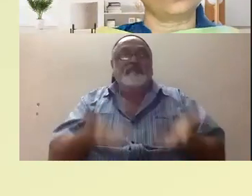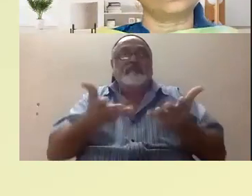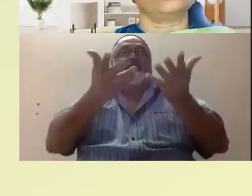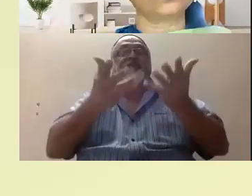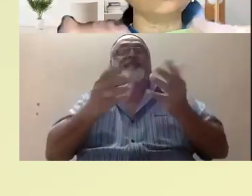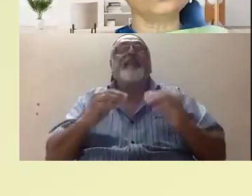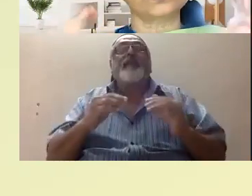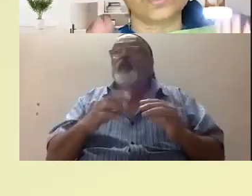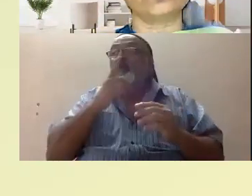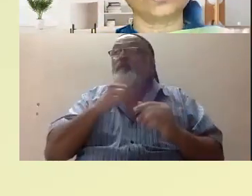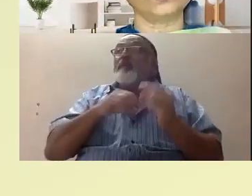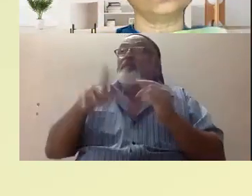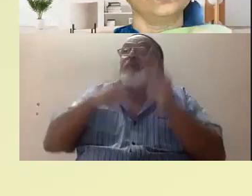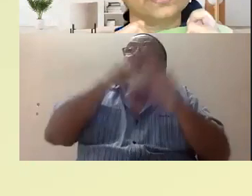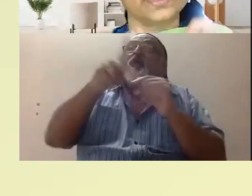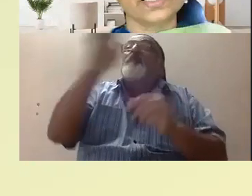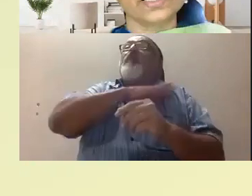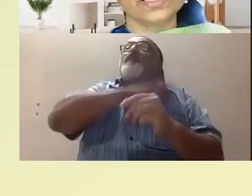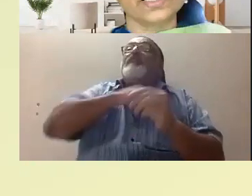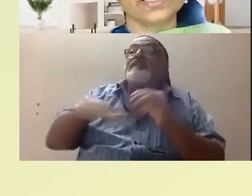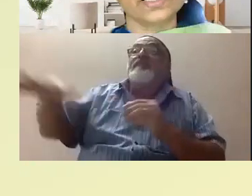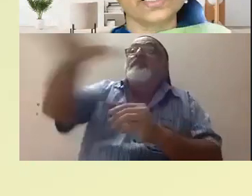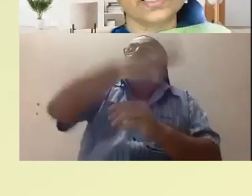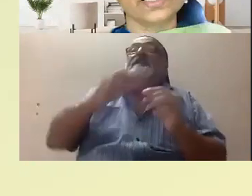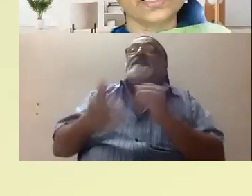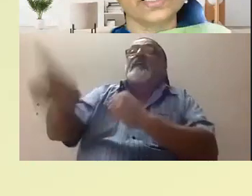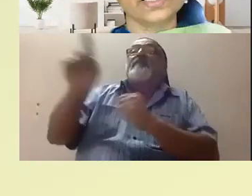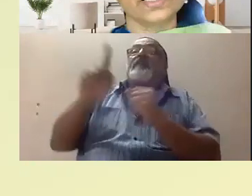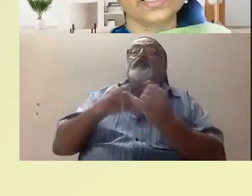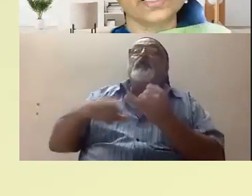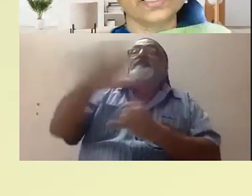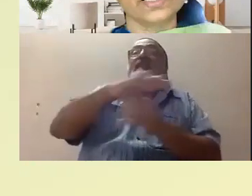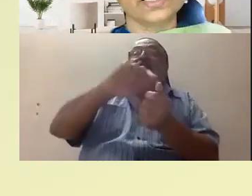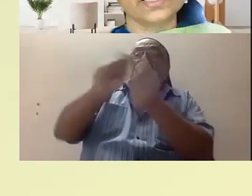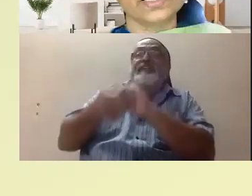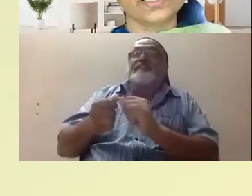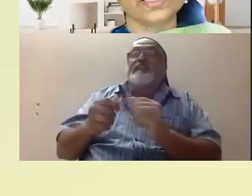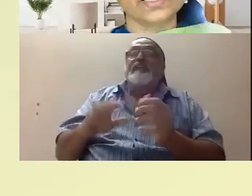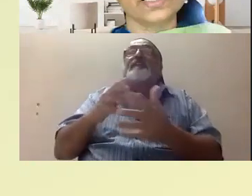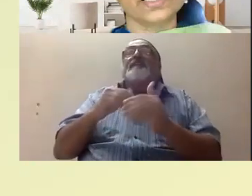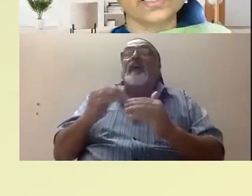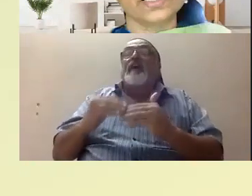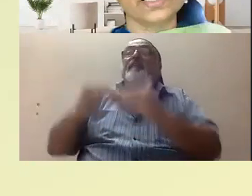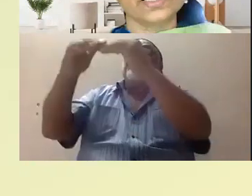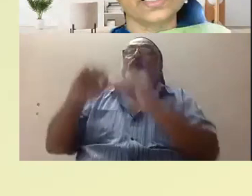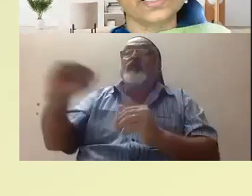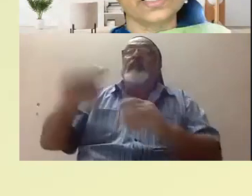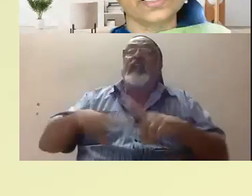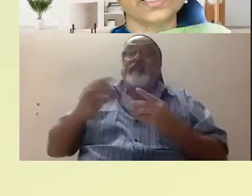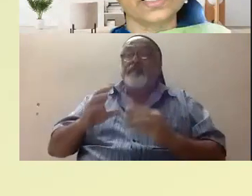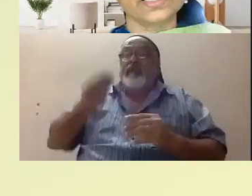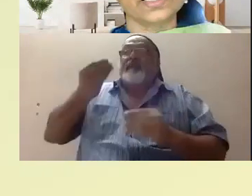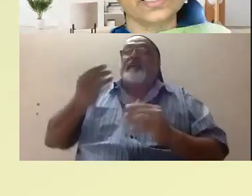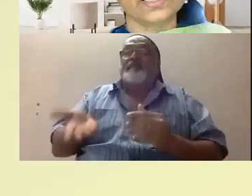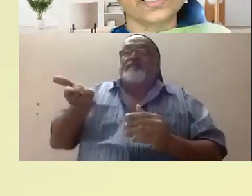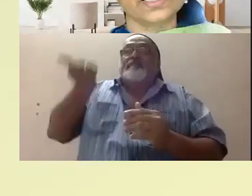भी फायदा हो, तब क्या होता है, दे जनरेट वेल्थ, है ना। तो ये जो